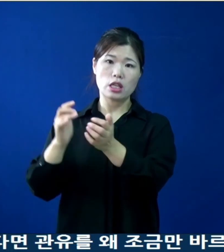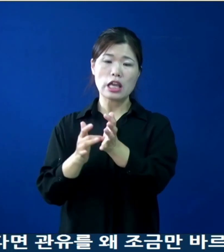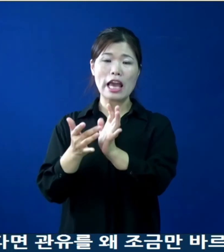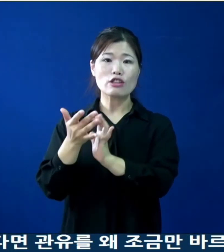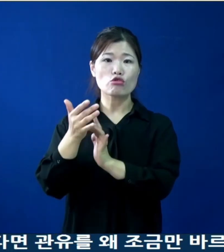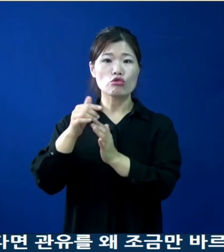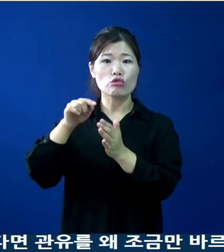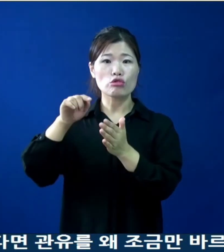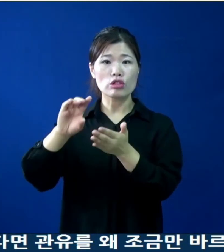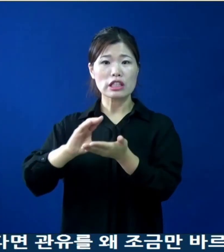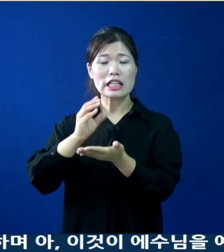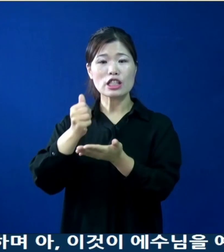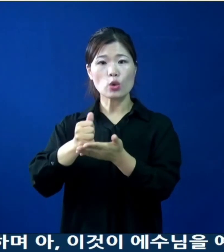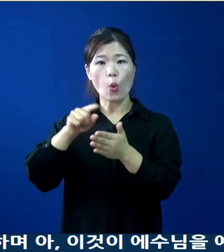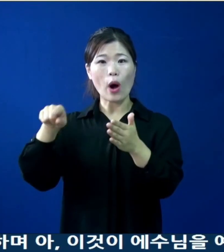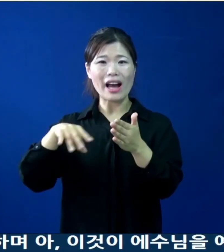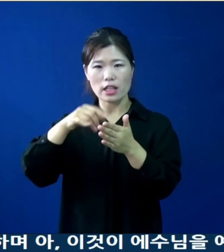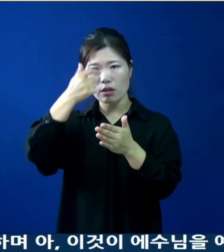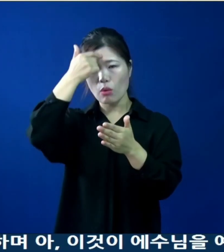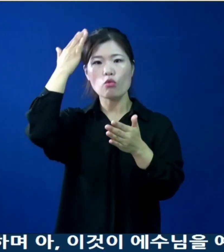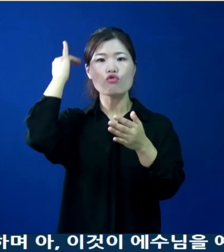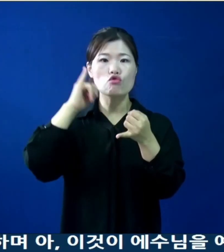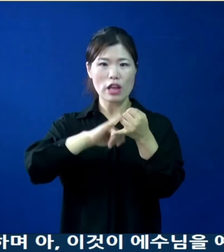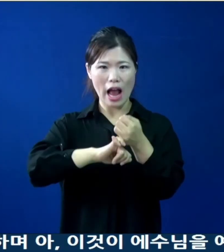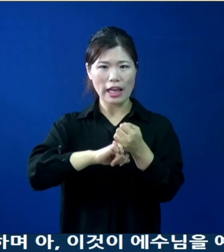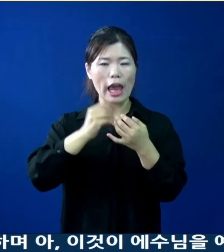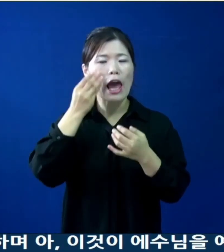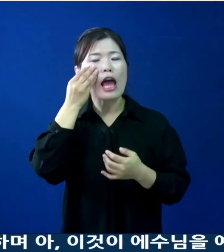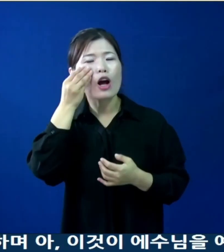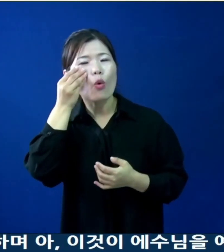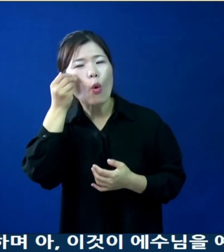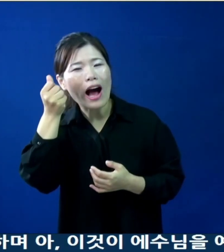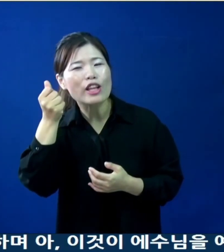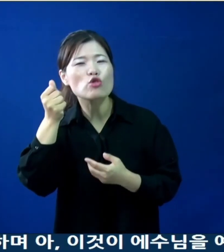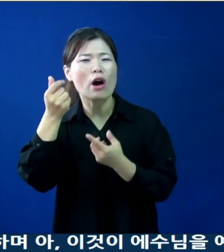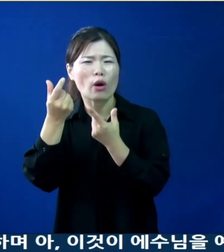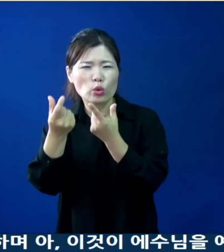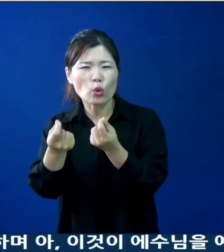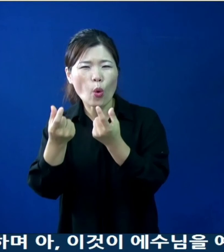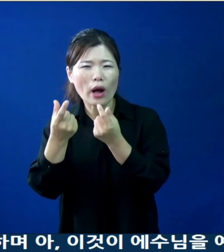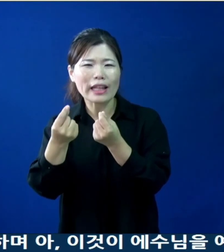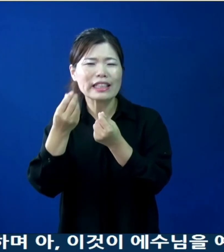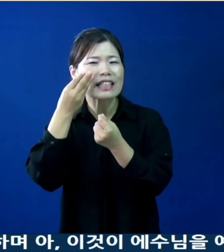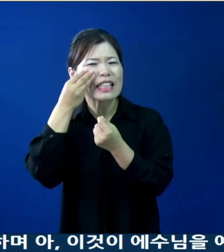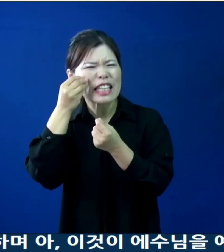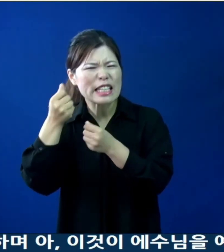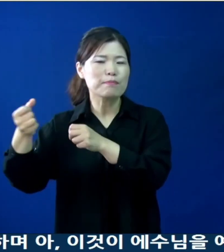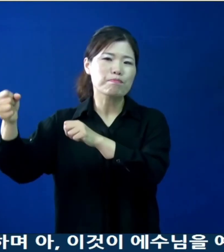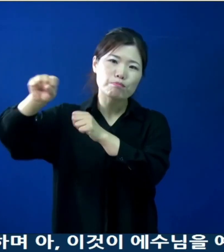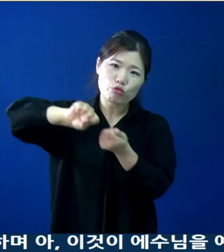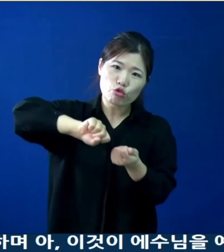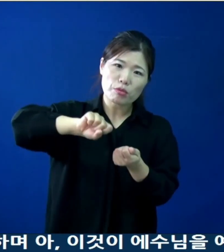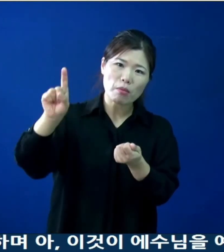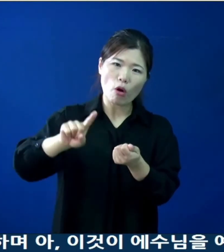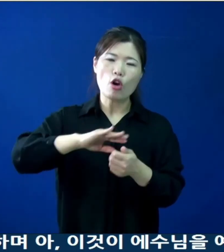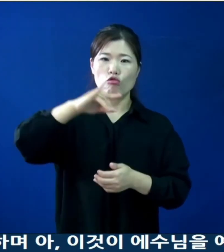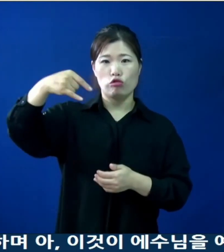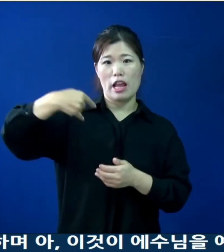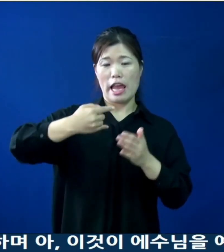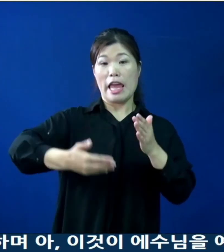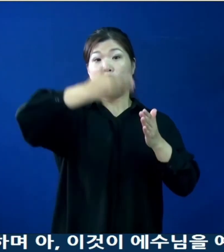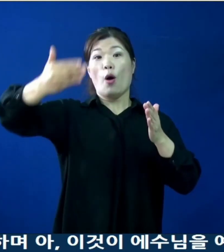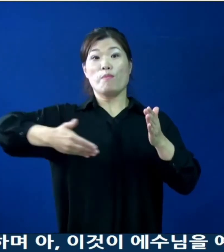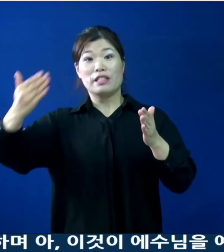안에서 구약의 관유에 해당하는 기름 부음이 우리에게 넘치도록 있는 줄로